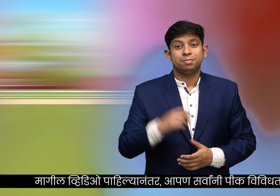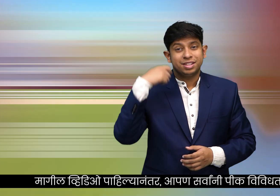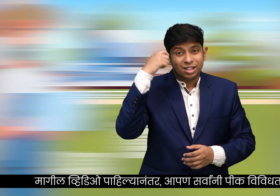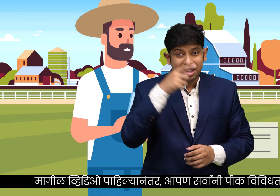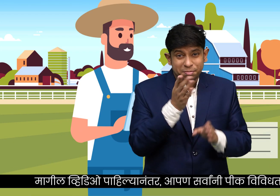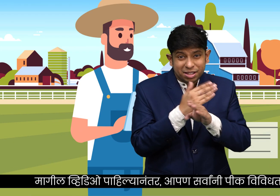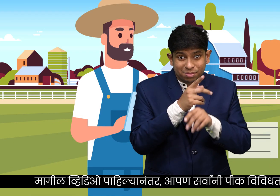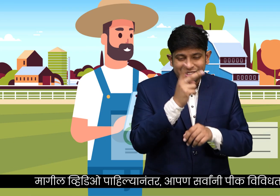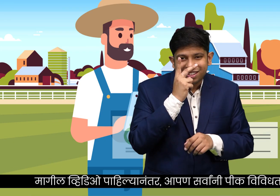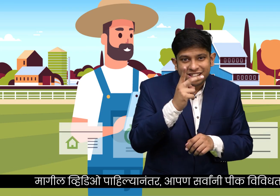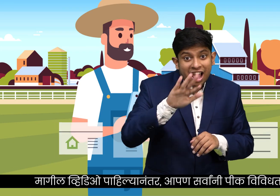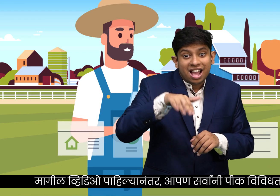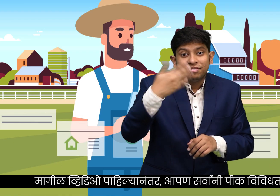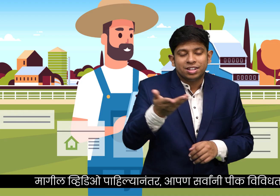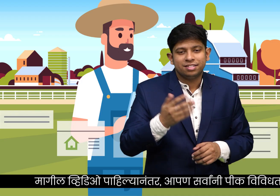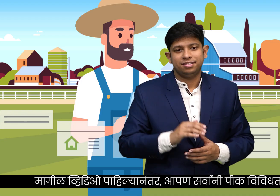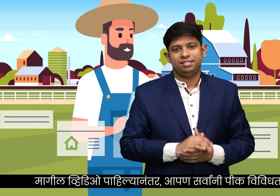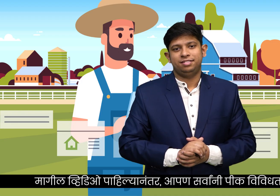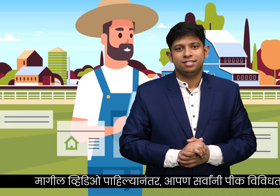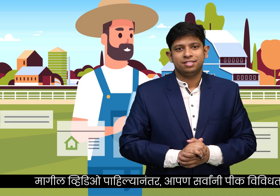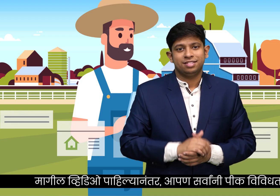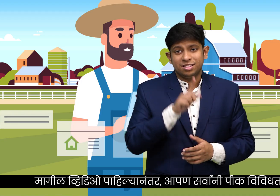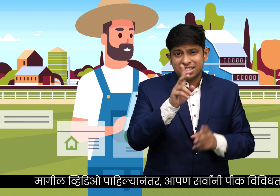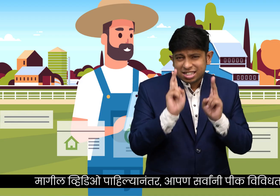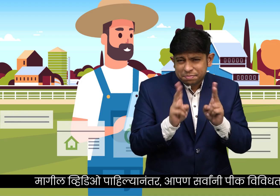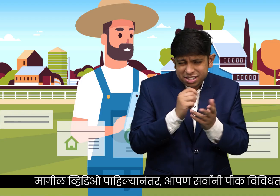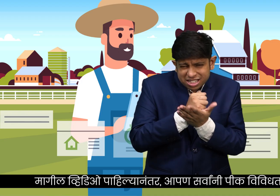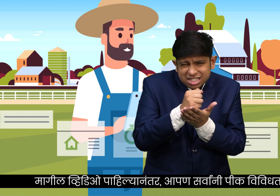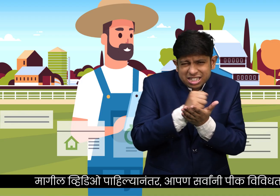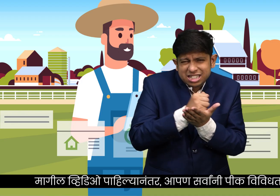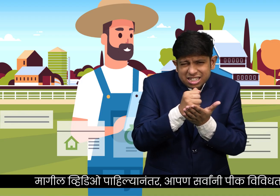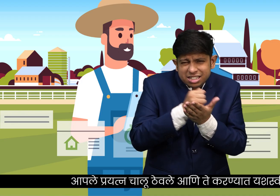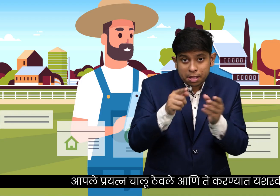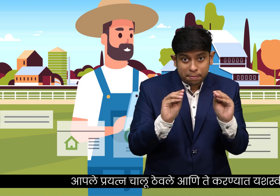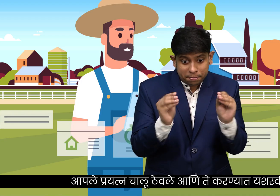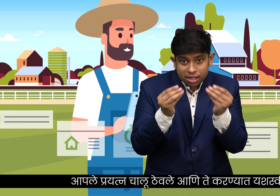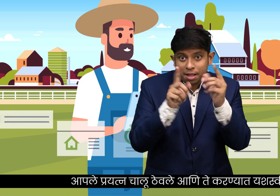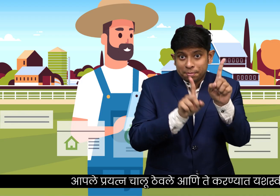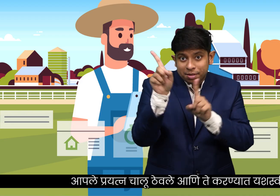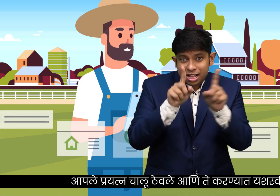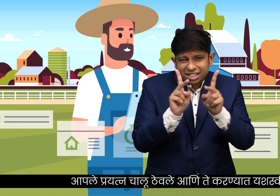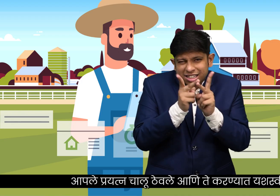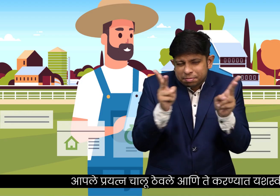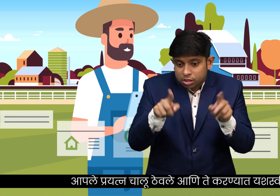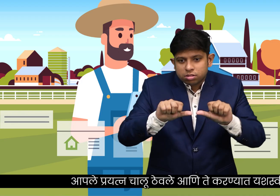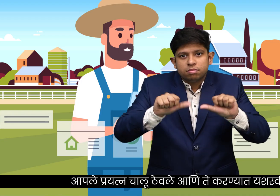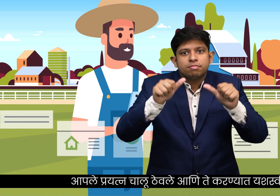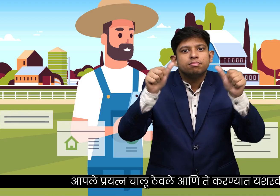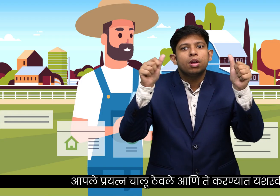मागील व्हिडिओ पाहिल्यानंतर आपण सर्वांनी पीक विविधता सुधारण्यासाठी आपले प्रयत्न चालू ठेवले आणि ते